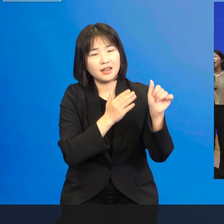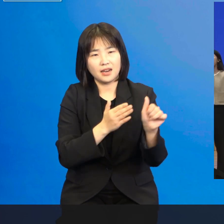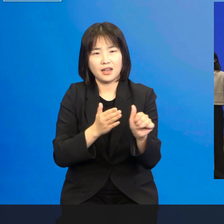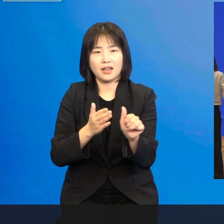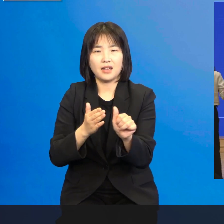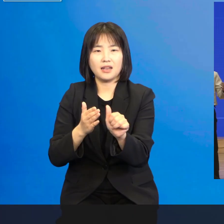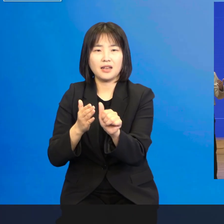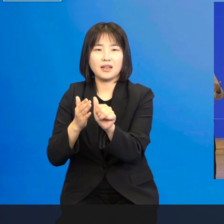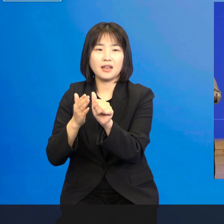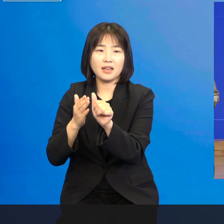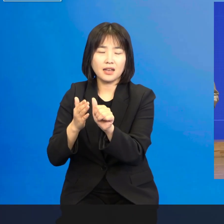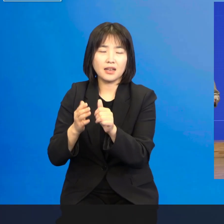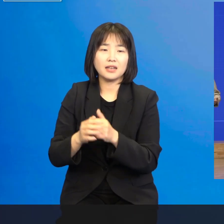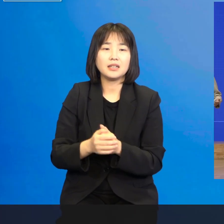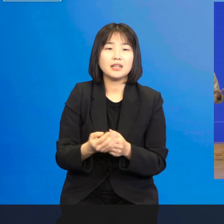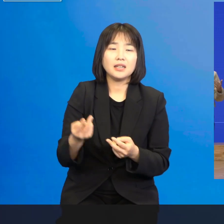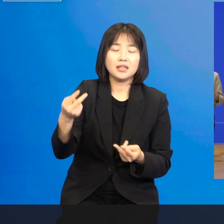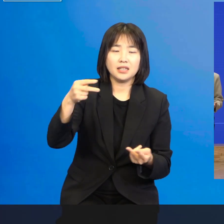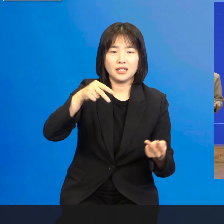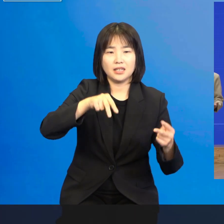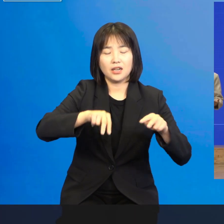고백합니다. 일어나라, 아버지 사랑으로,